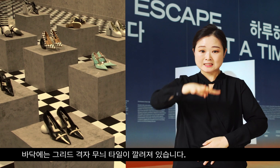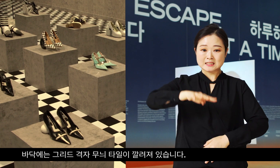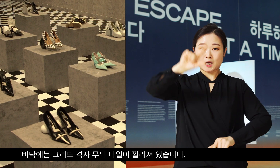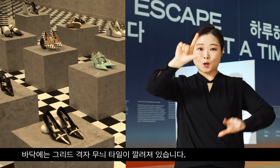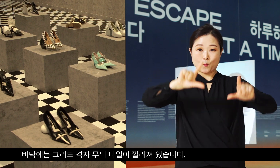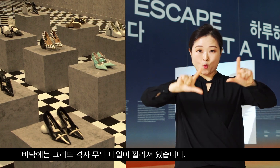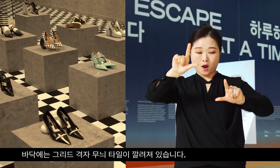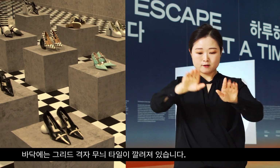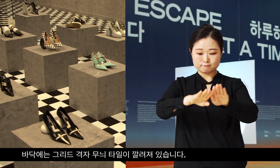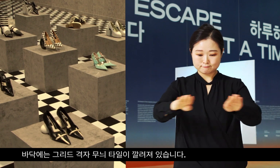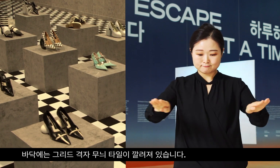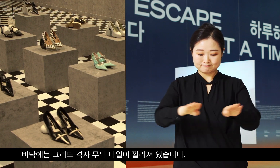깔려져 있습니다.